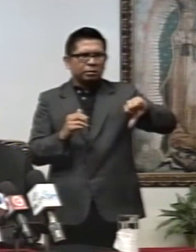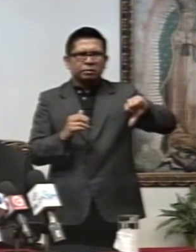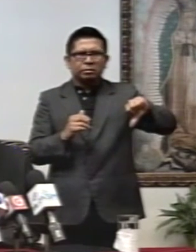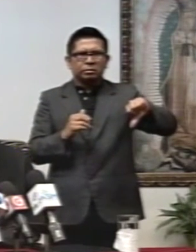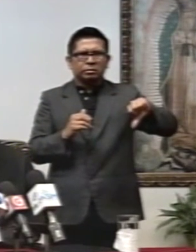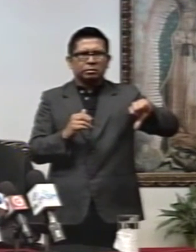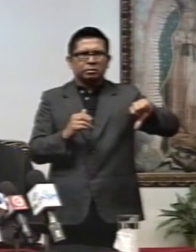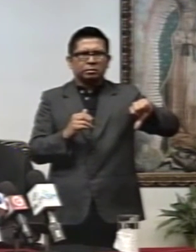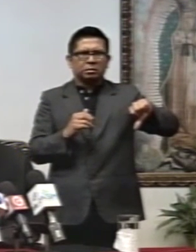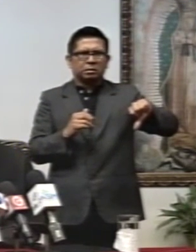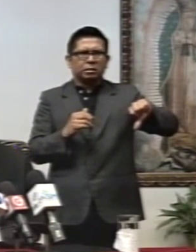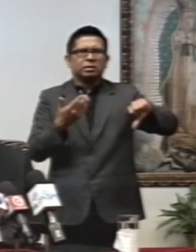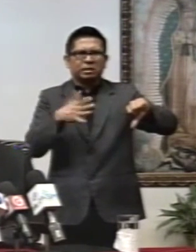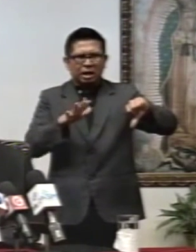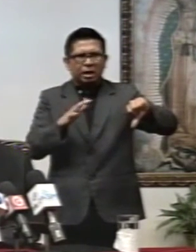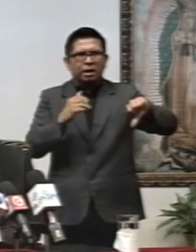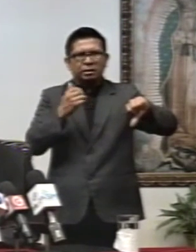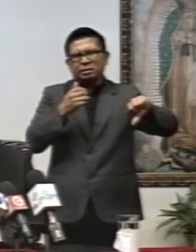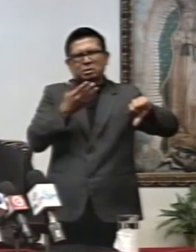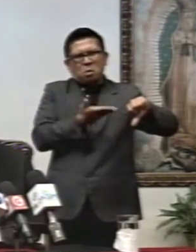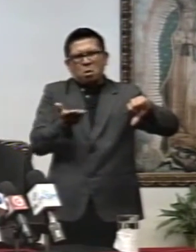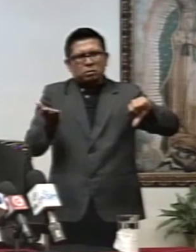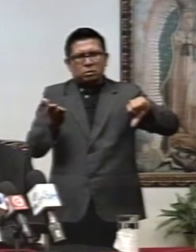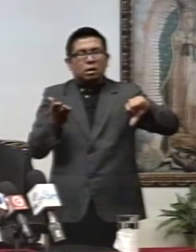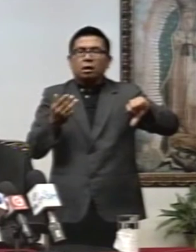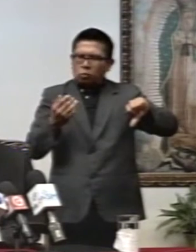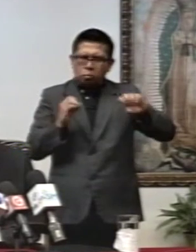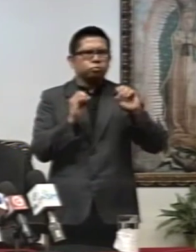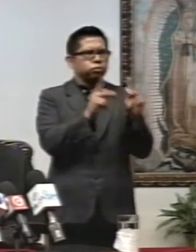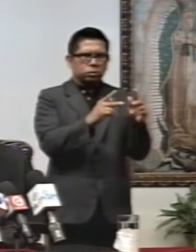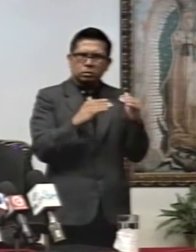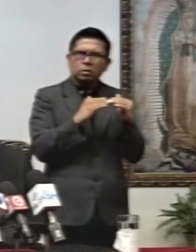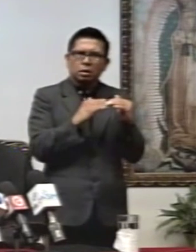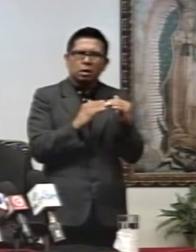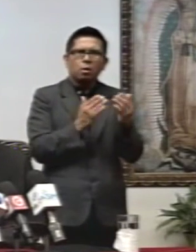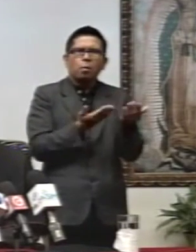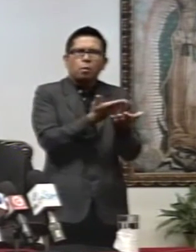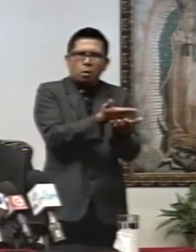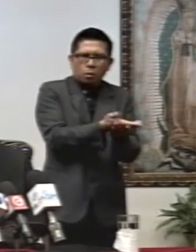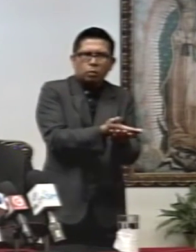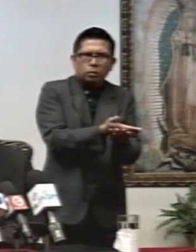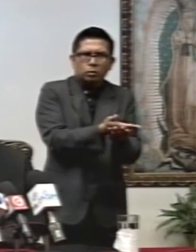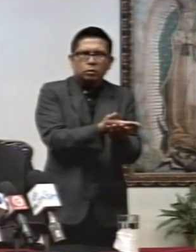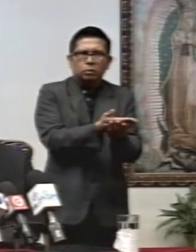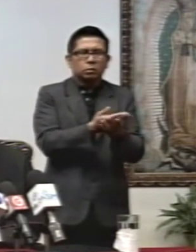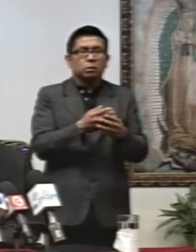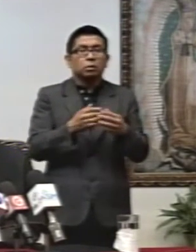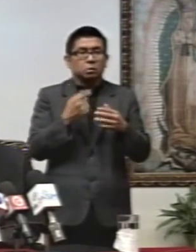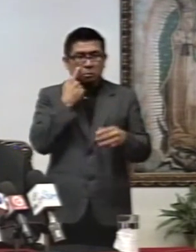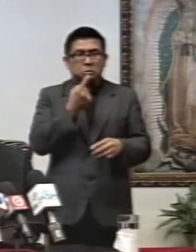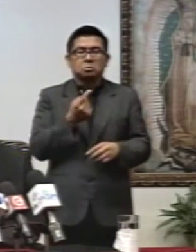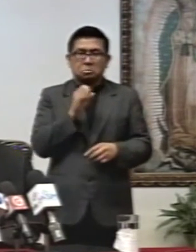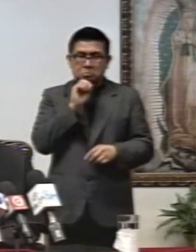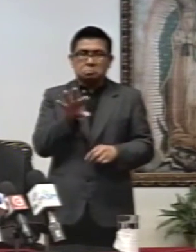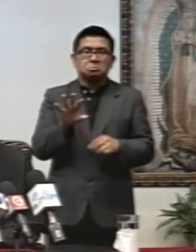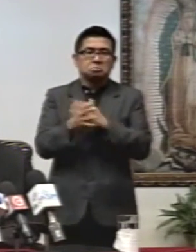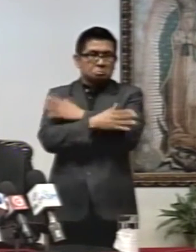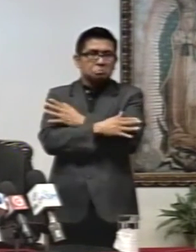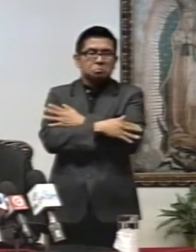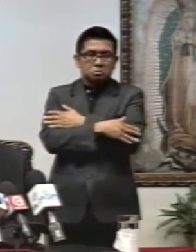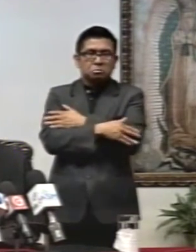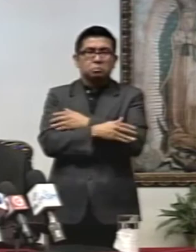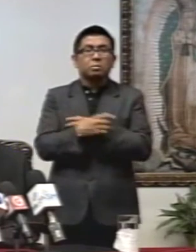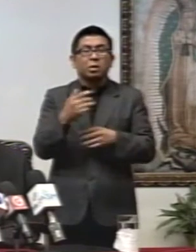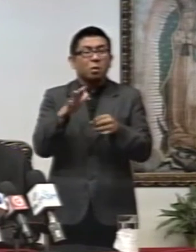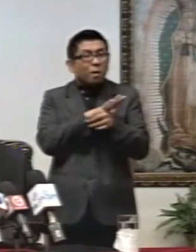ya sea dentro de los penales. Algo se está haciendo, es decir, que hay granjas, etcétera, y eso está muy bien, lo felicitamos, pero todavía